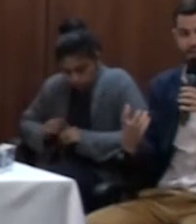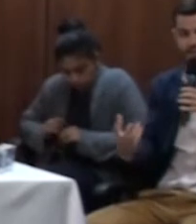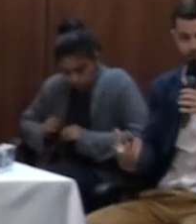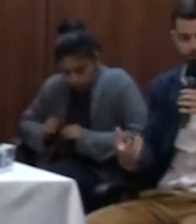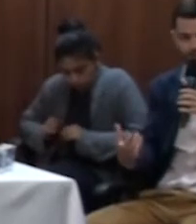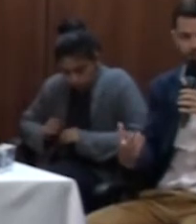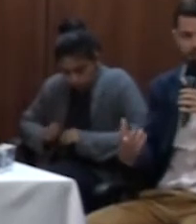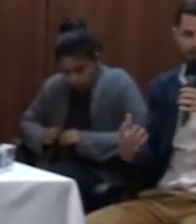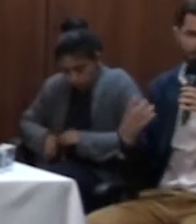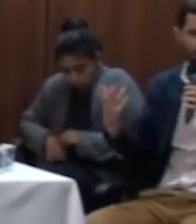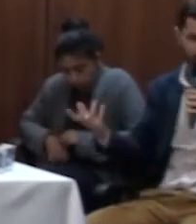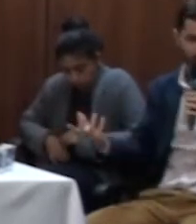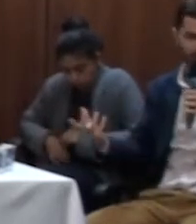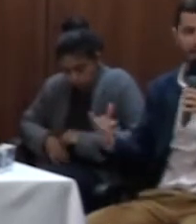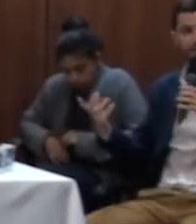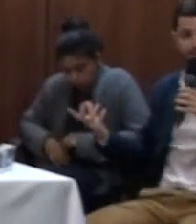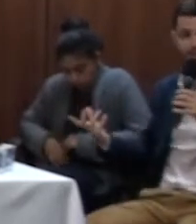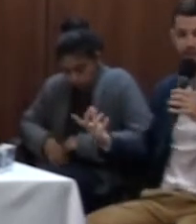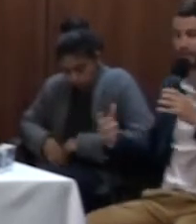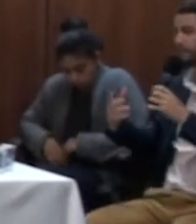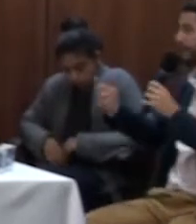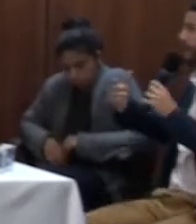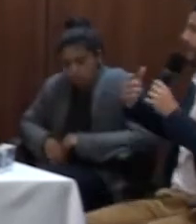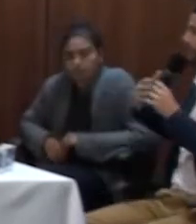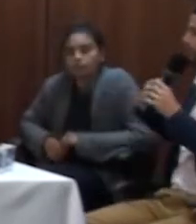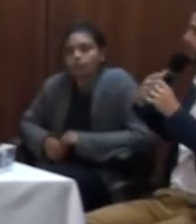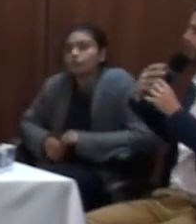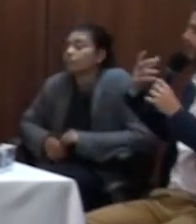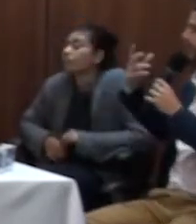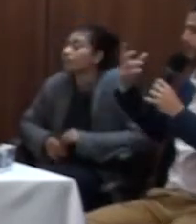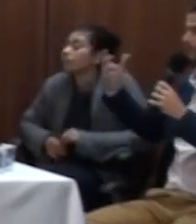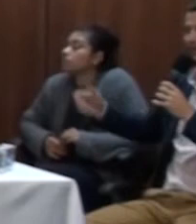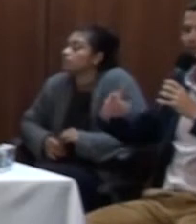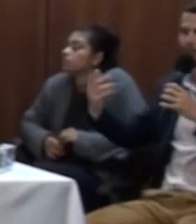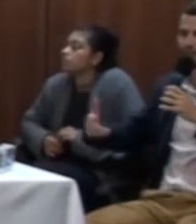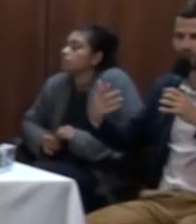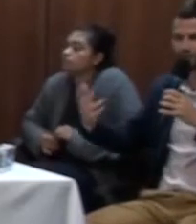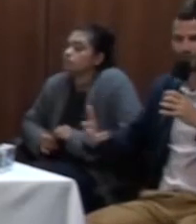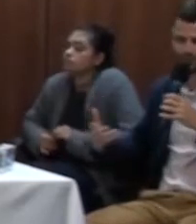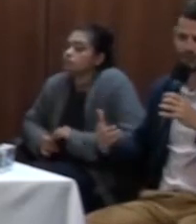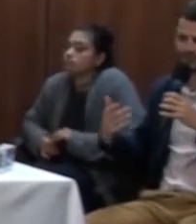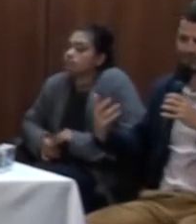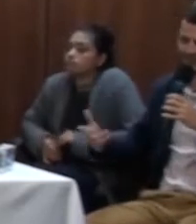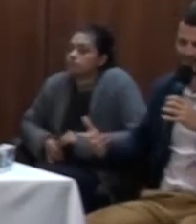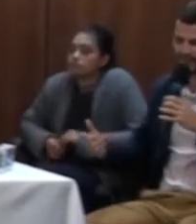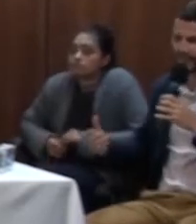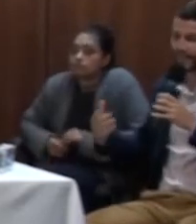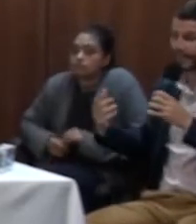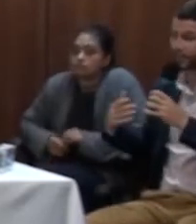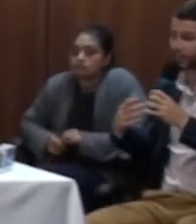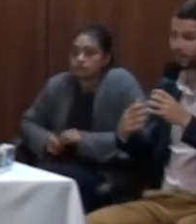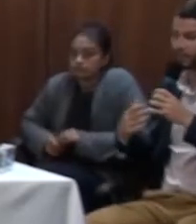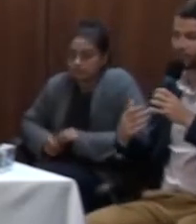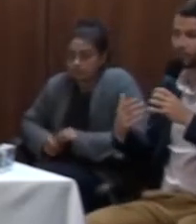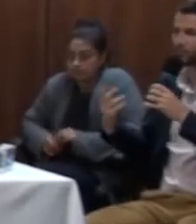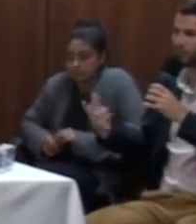de gestão deve estar com alguém. A quem que o ACIT é ligado? Enfim, a gente pressionou a secretaria, até